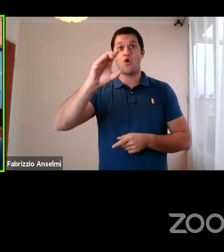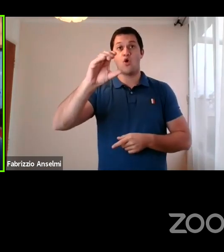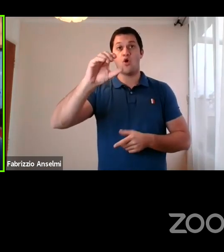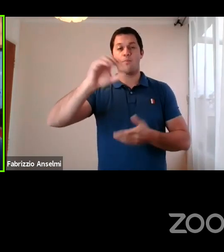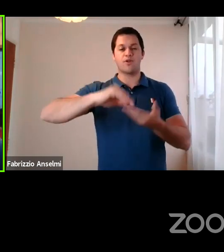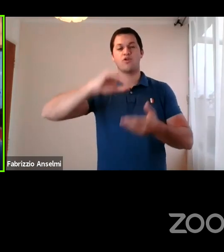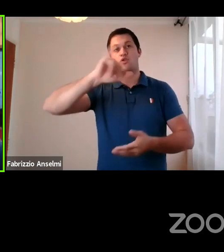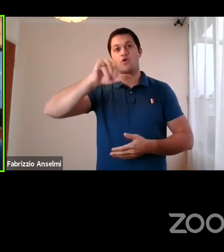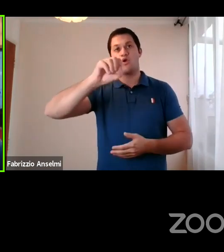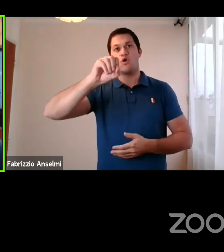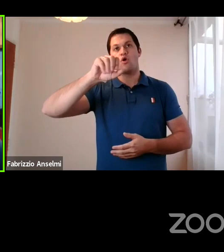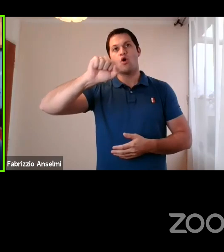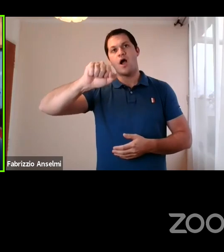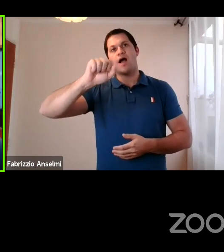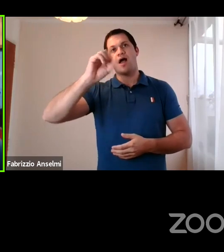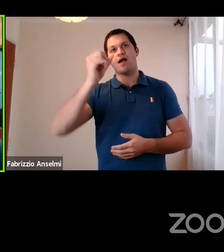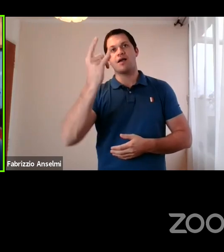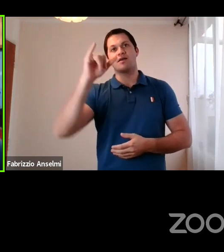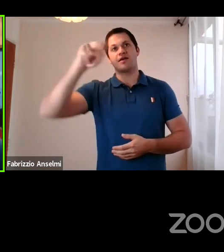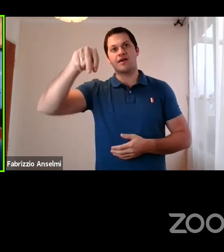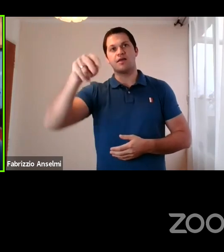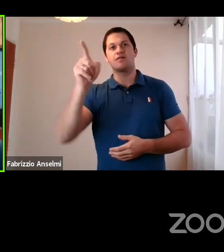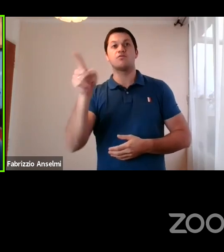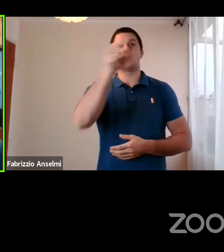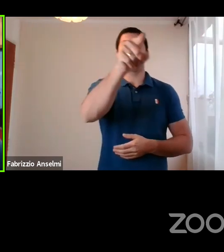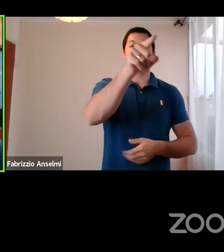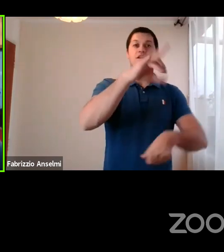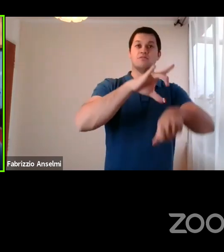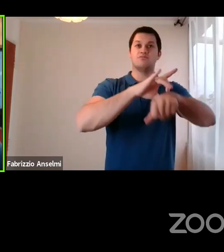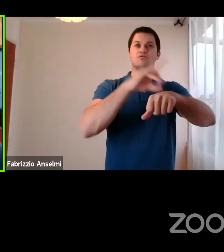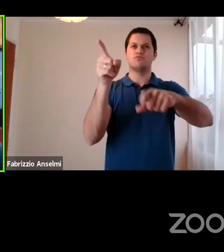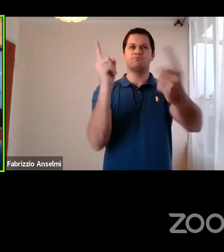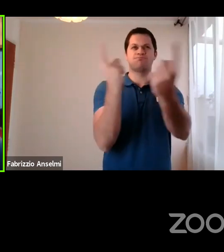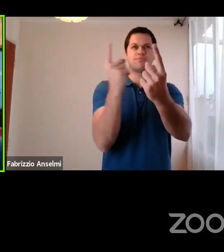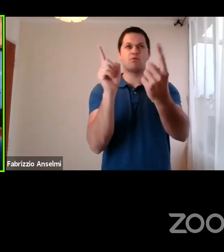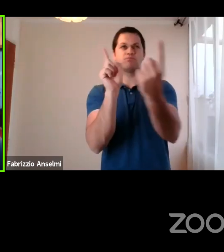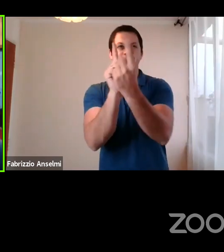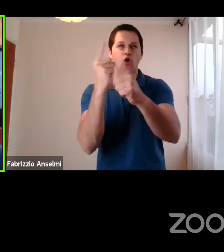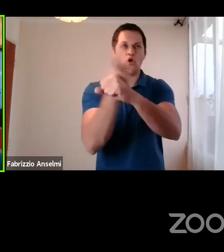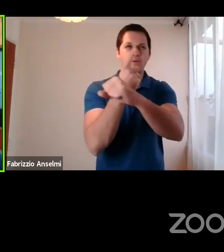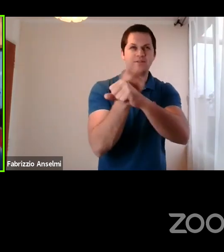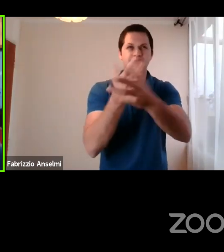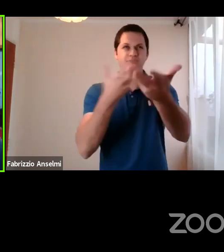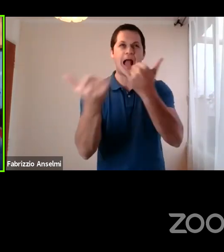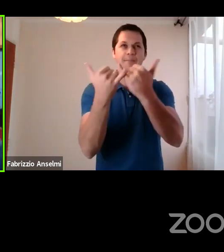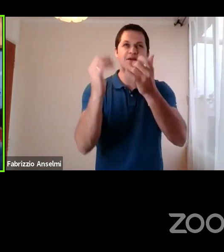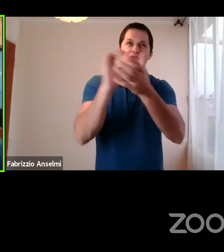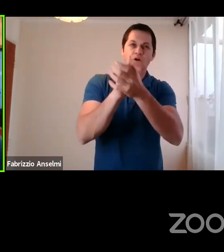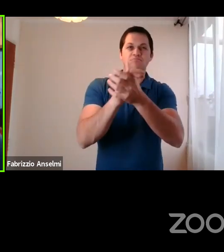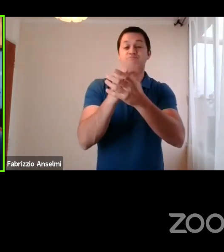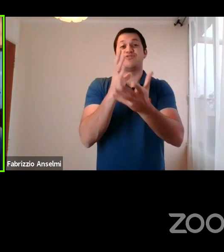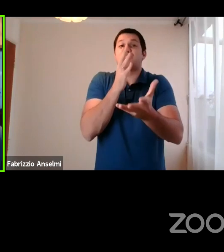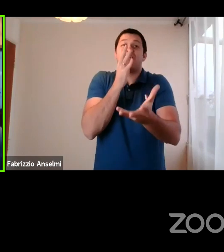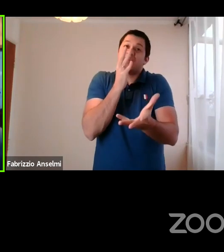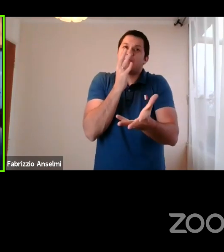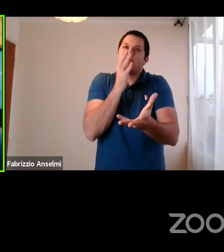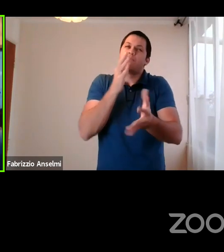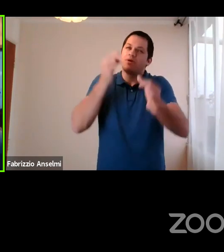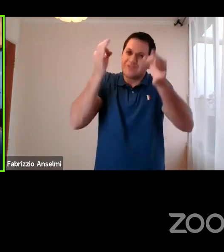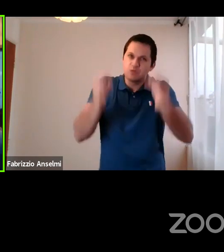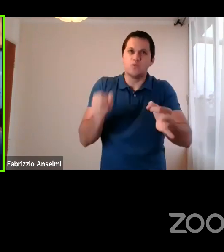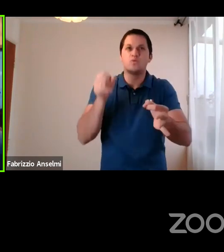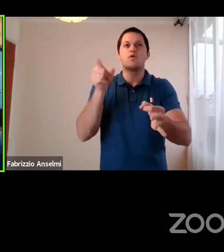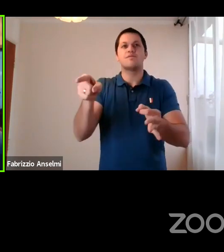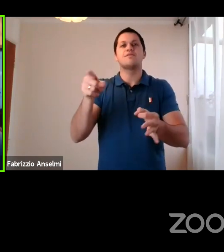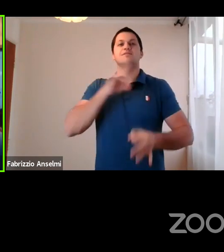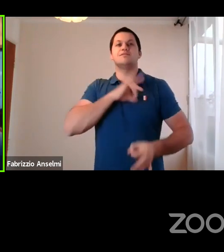pero es bastante obvio pensar que al menos se pudieron haber conocido el trabajo, cabeza del trabajo del profesor Stapfer,